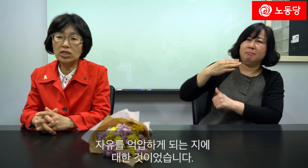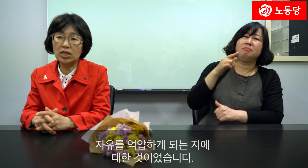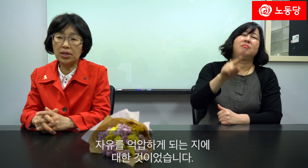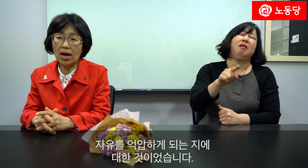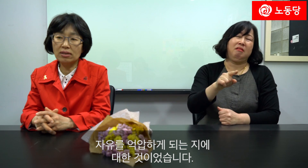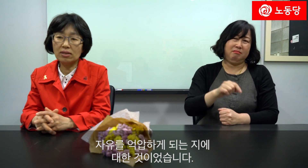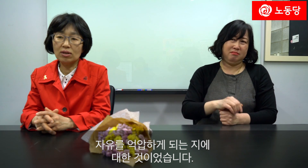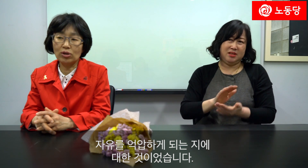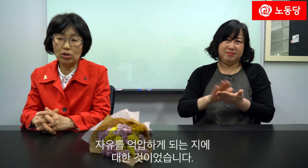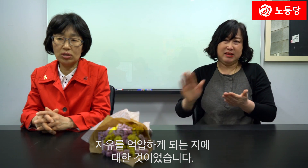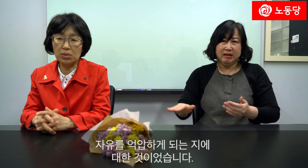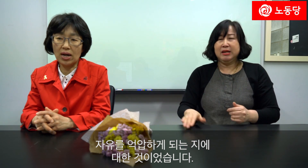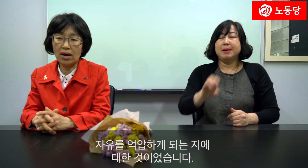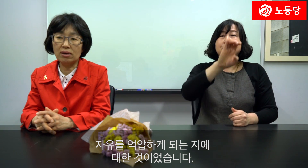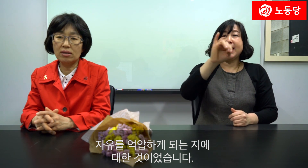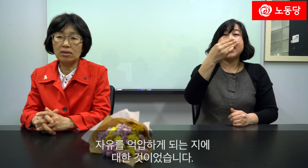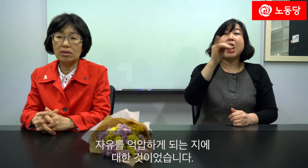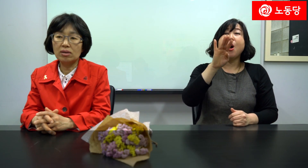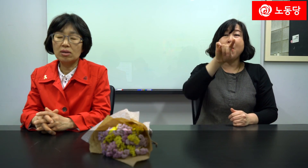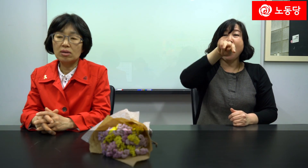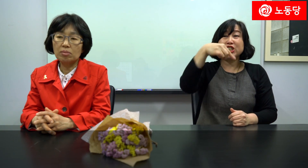억압하게 되는지에 대한 것이었습니다.